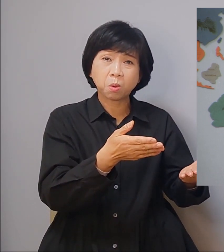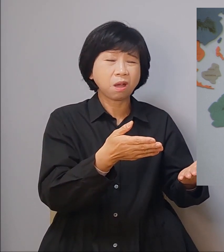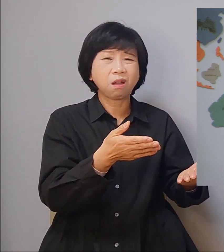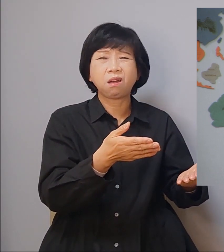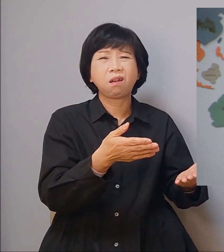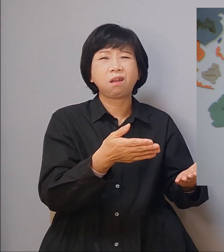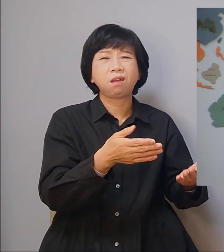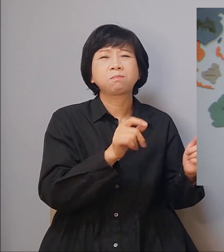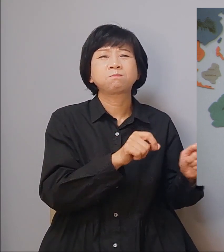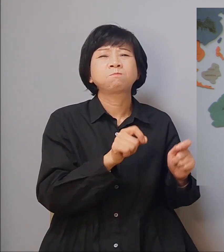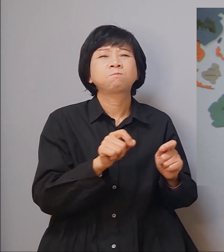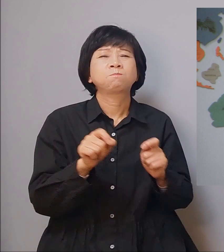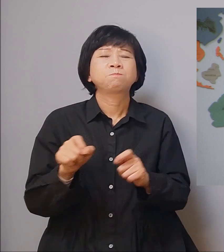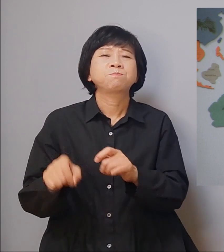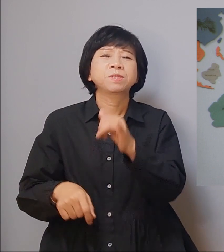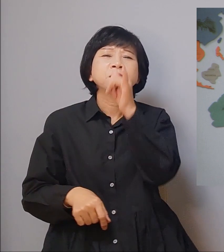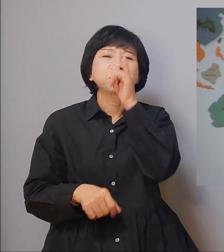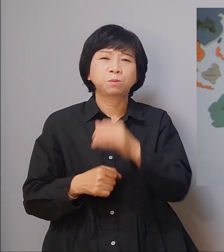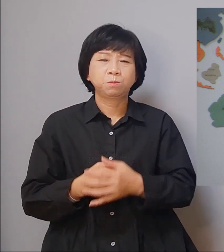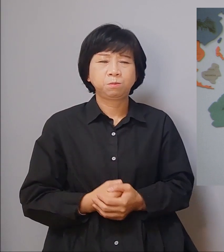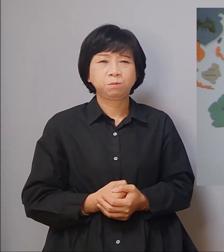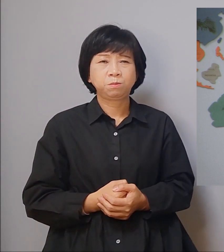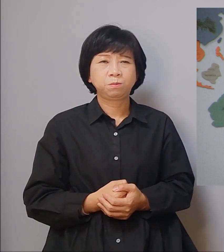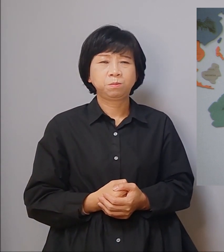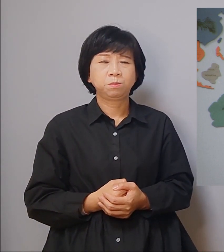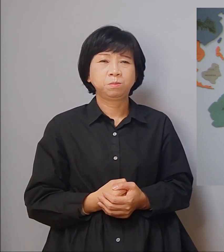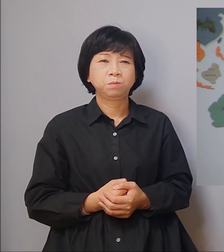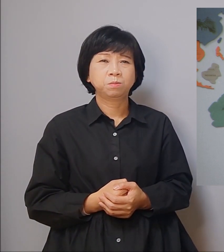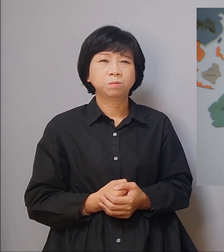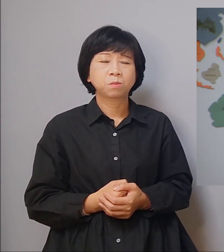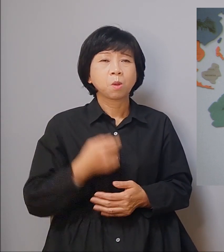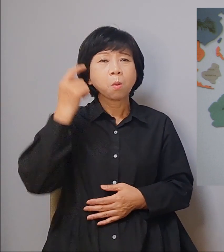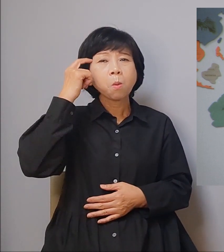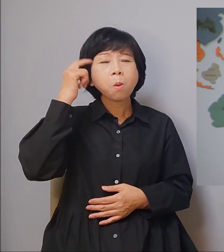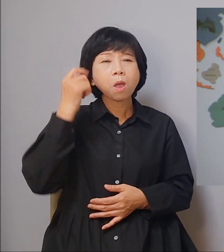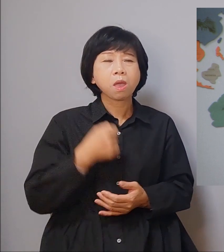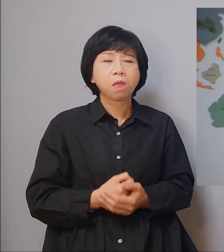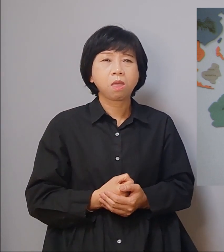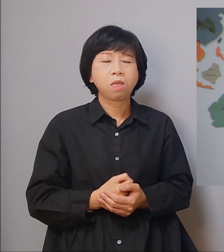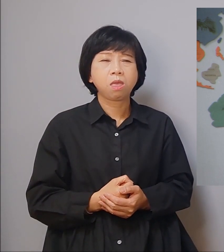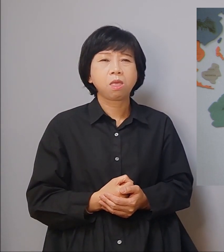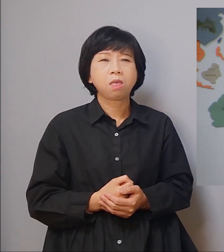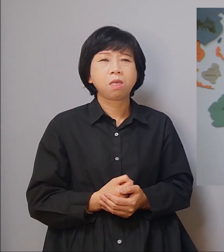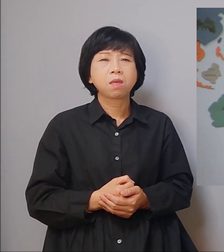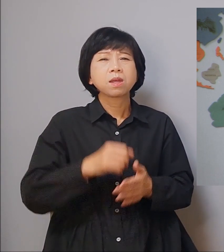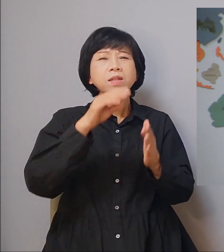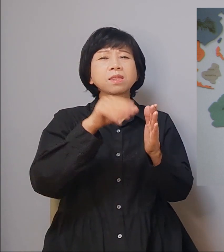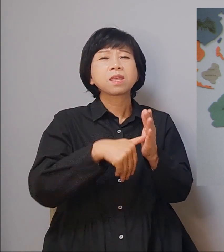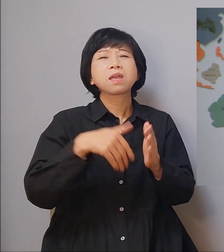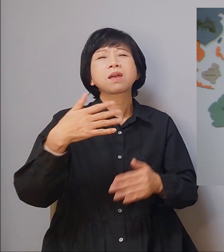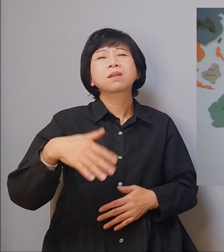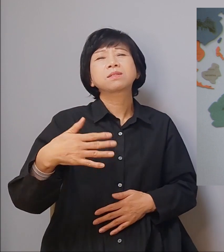때가 훨씬 더 많습니다. 왜냐하면 아직은